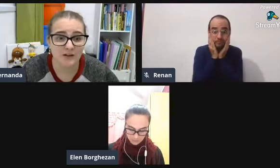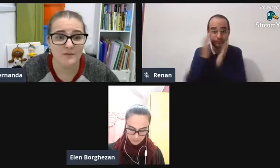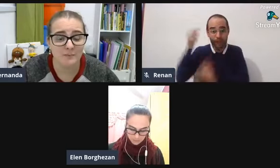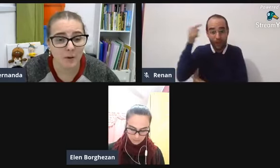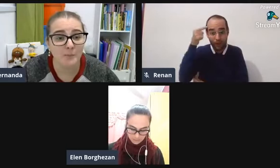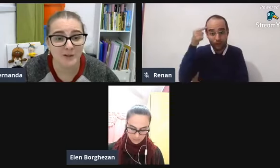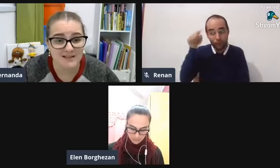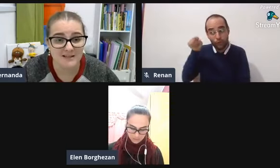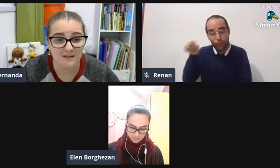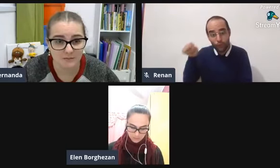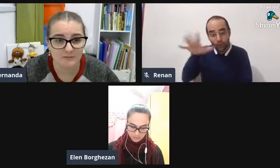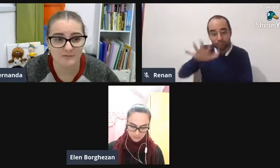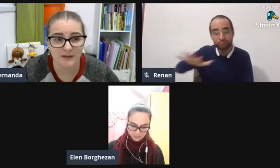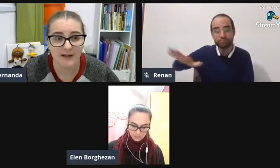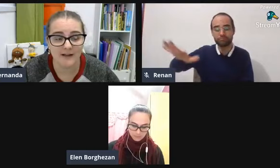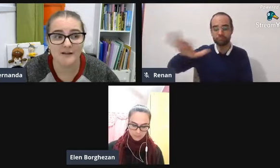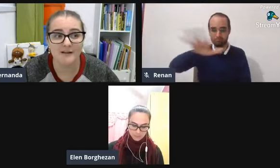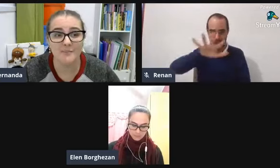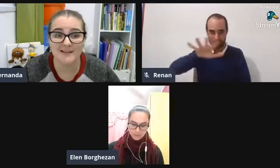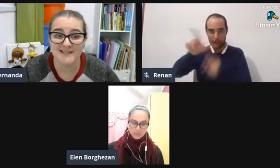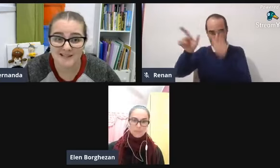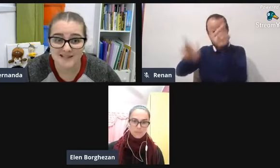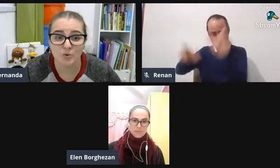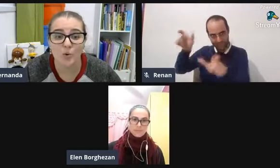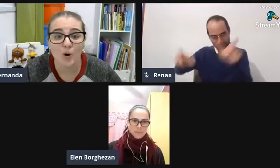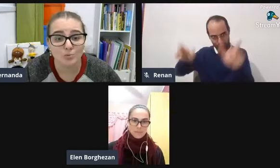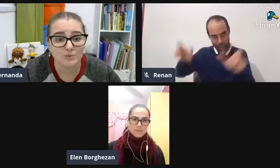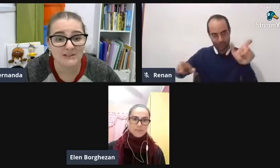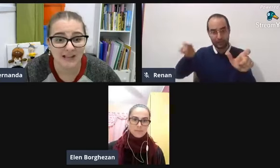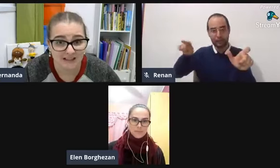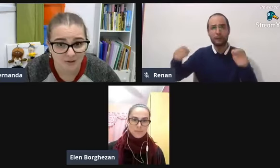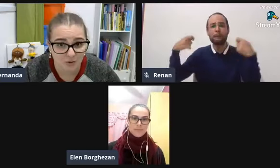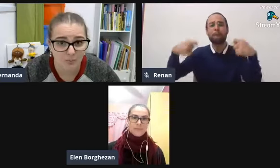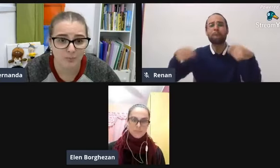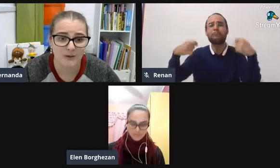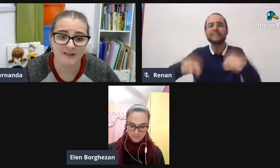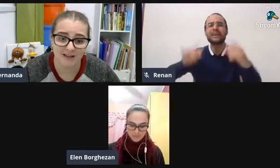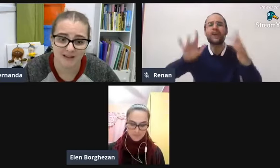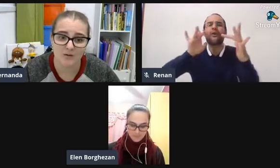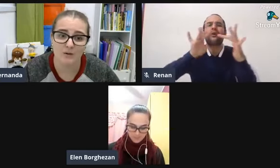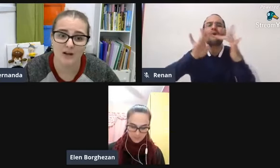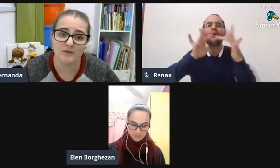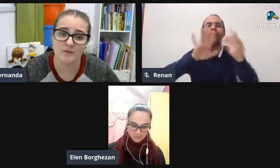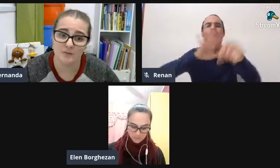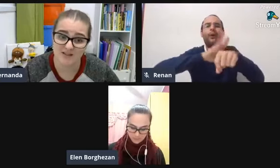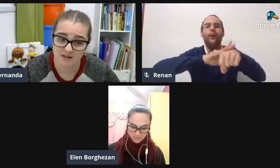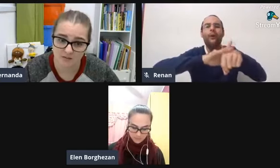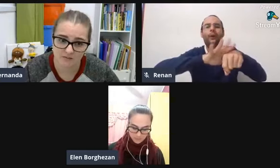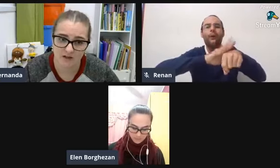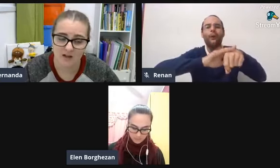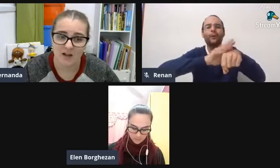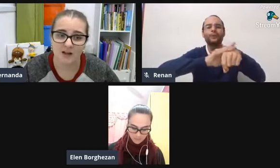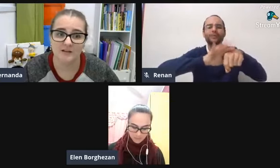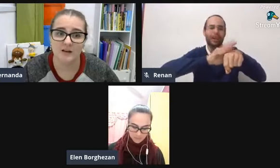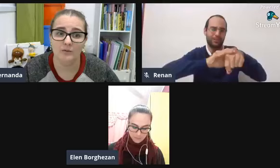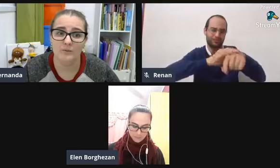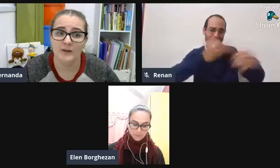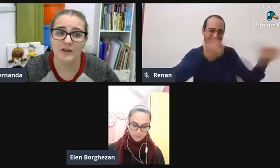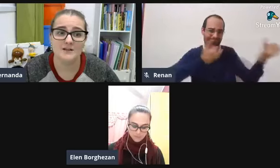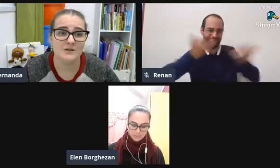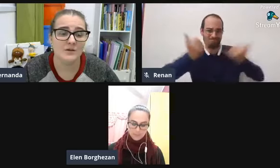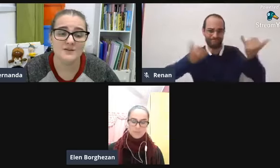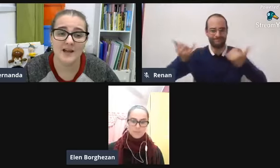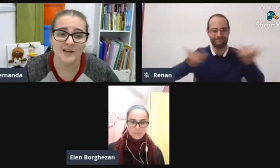a única população, né, que precisa do contato para ter qualquer informação.